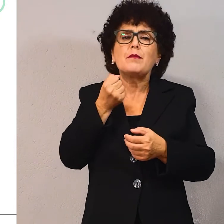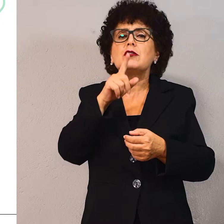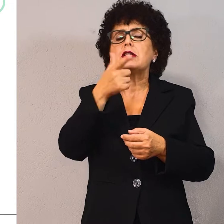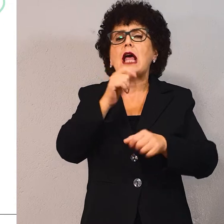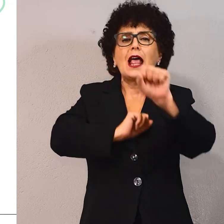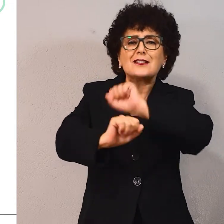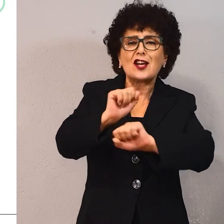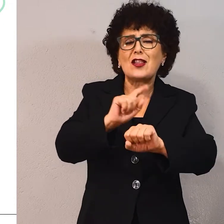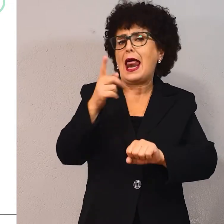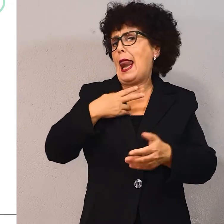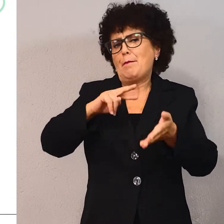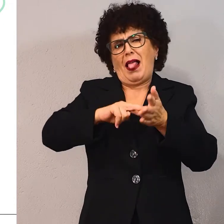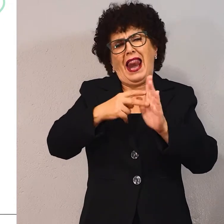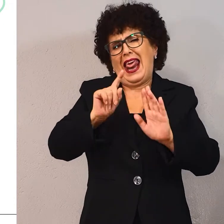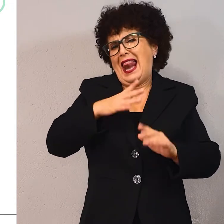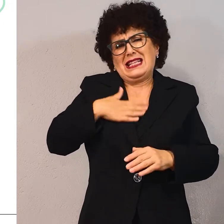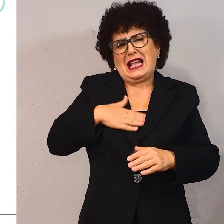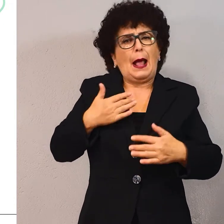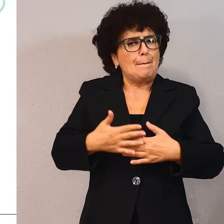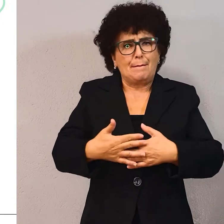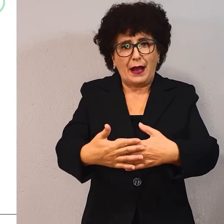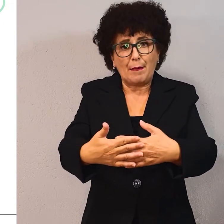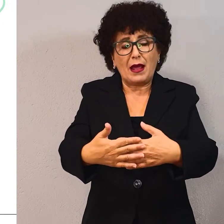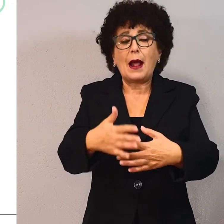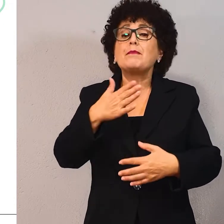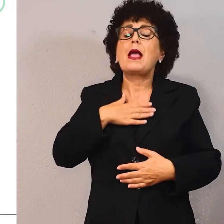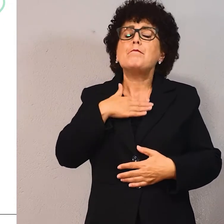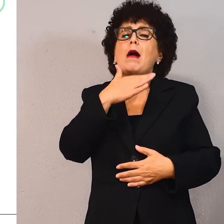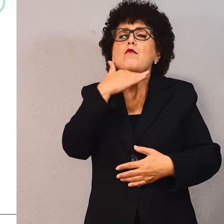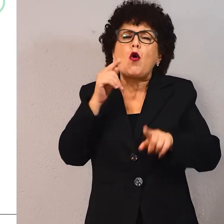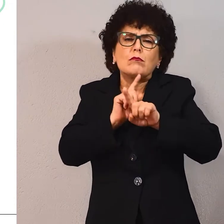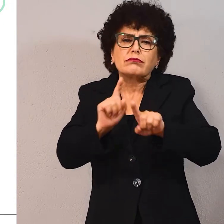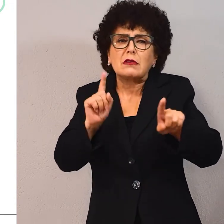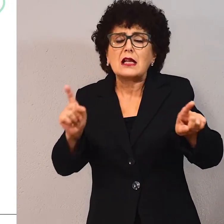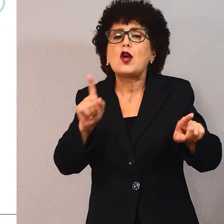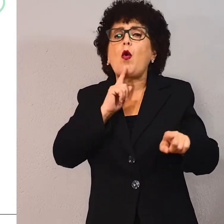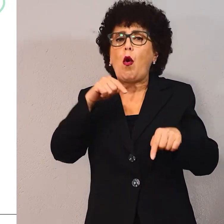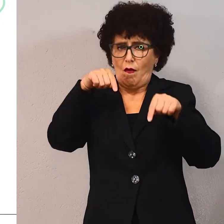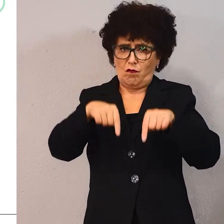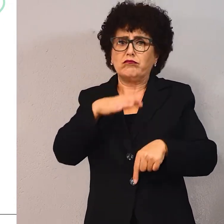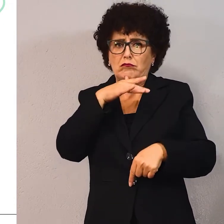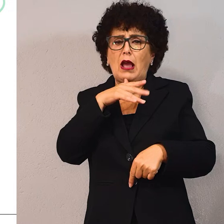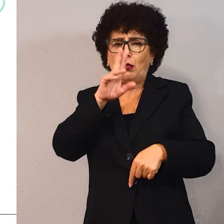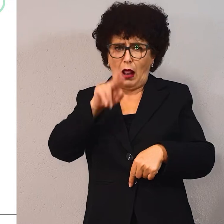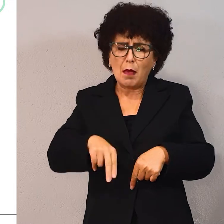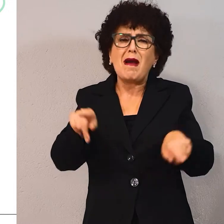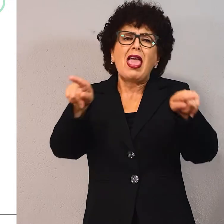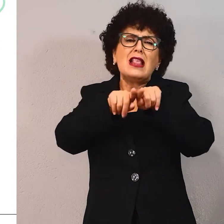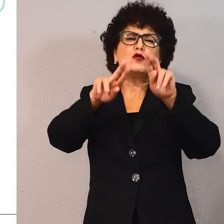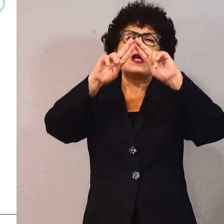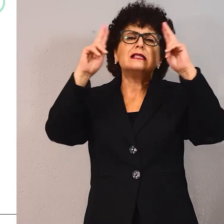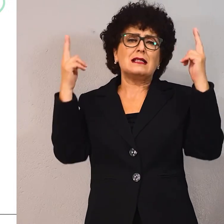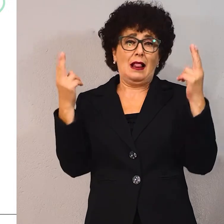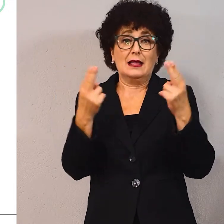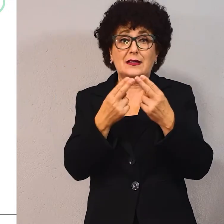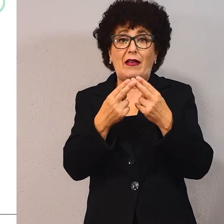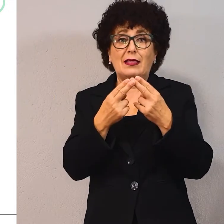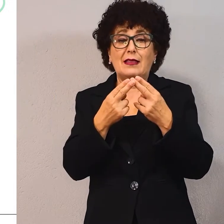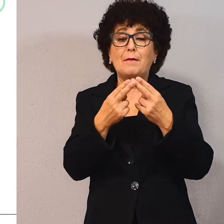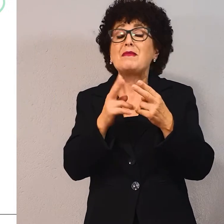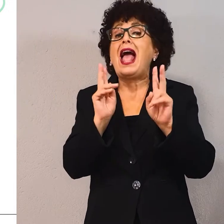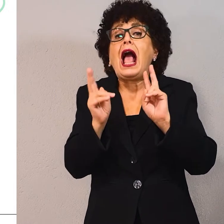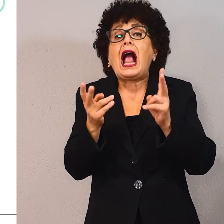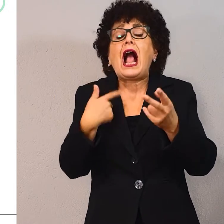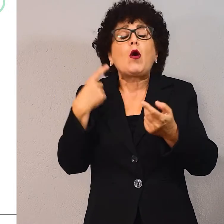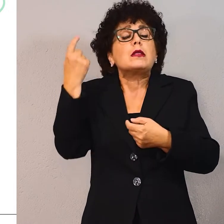заштитиме од непланирана бременост. Има повеќе методи кои се достапни кај нас и во светот. Како